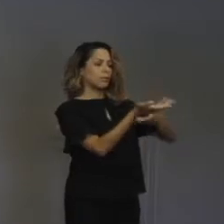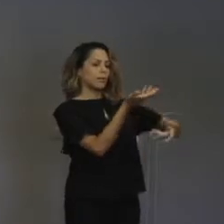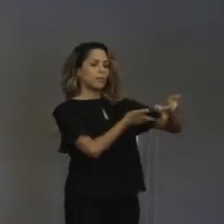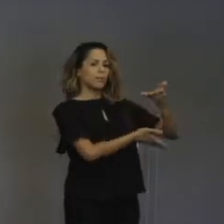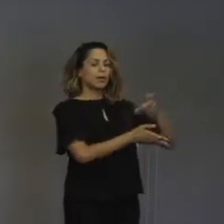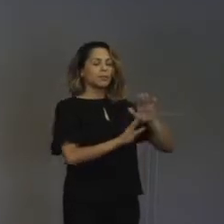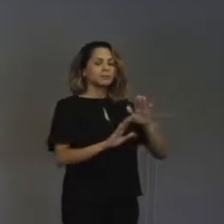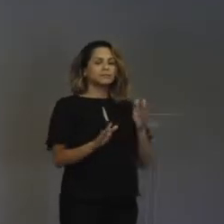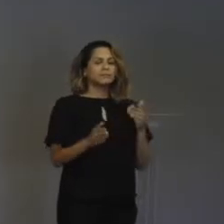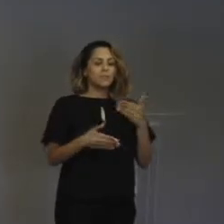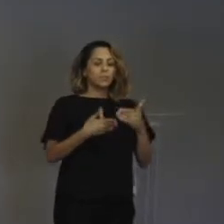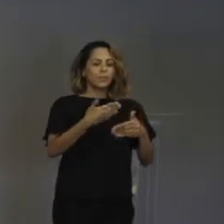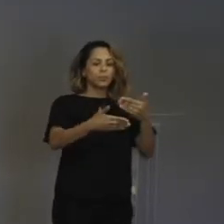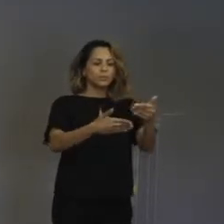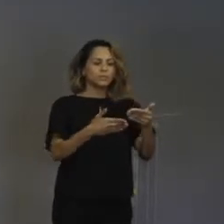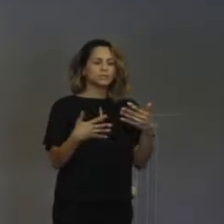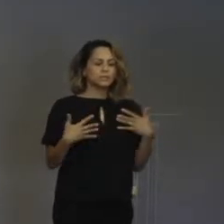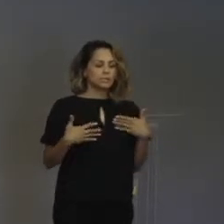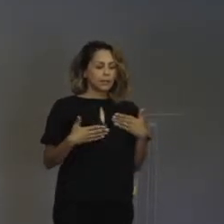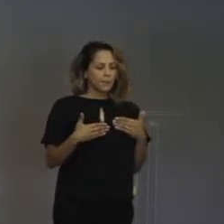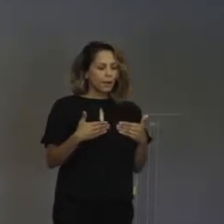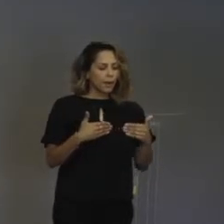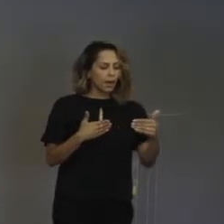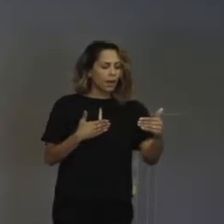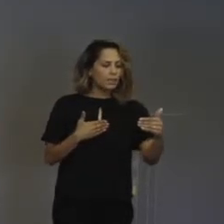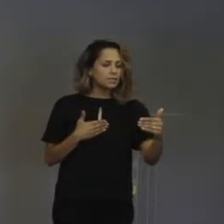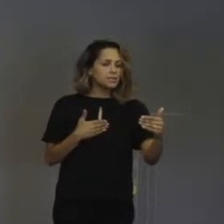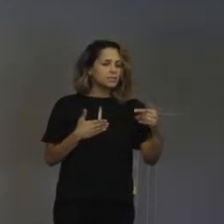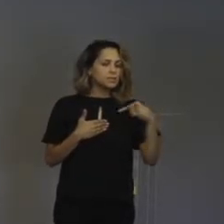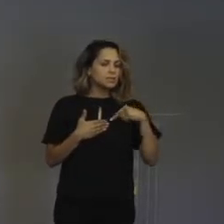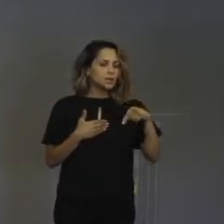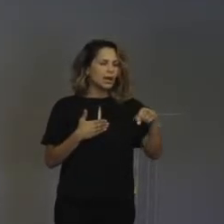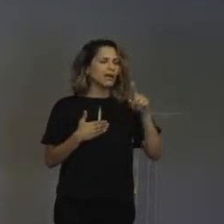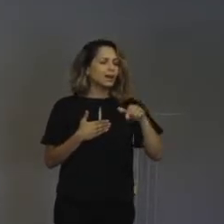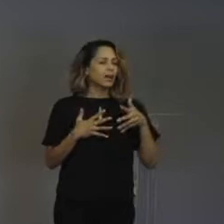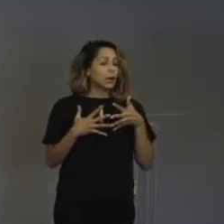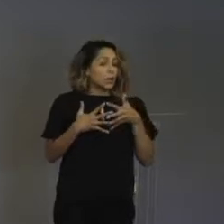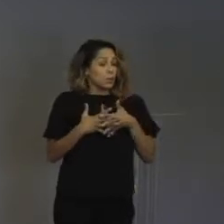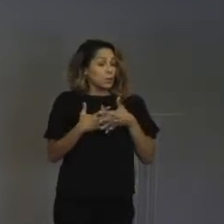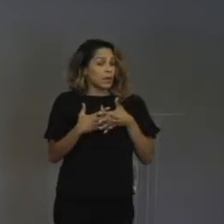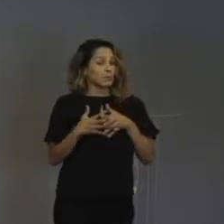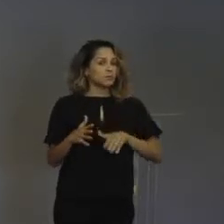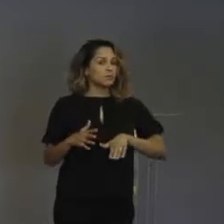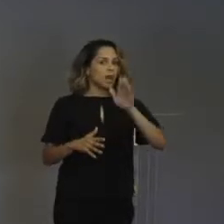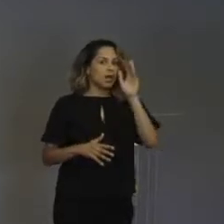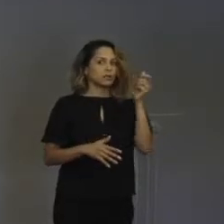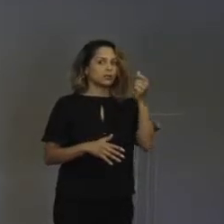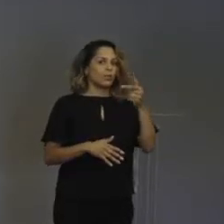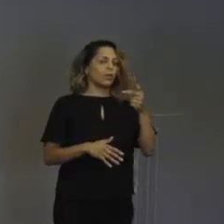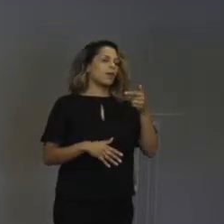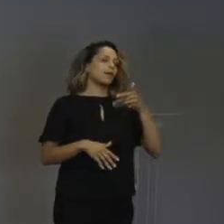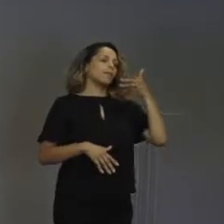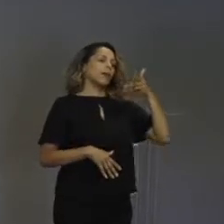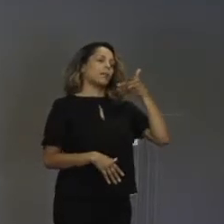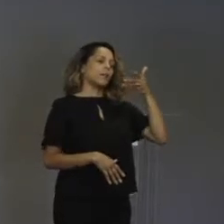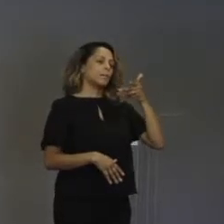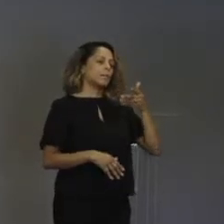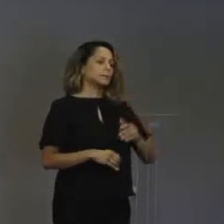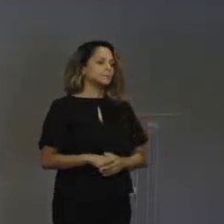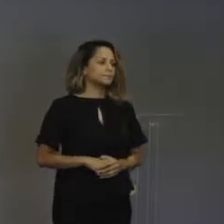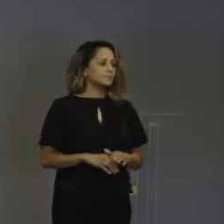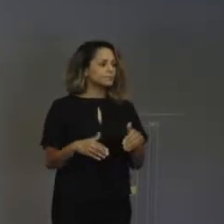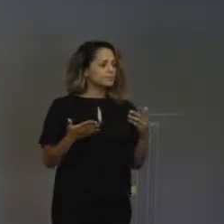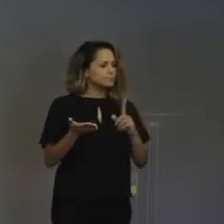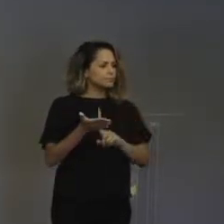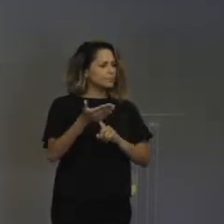muito... Ele é muito mais complexo do que a gente fala nas palestras, do que a gente acha que é. E a tecnologia,